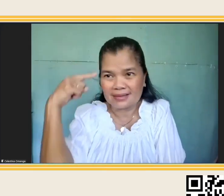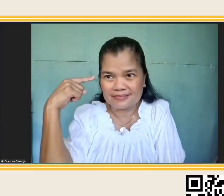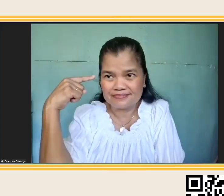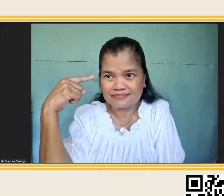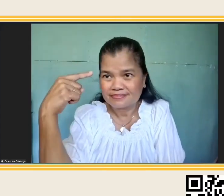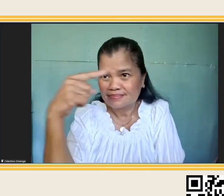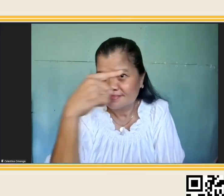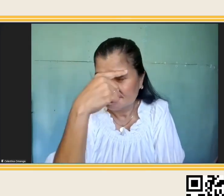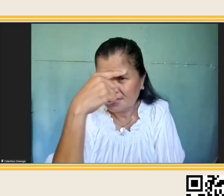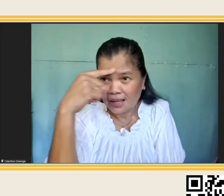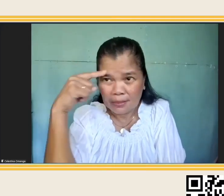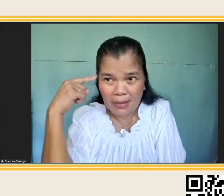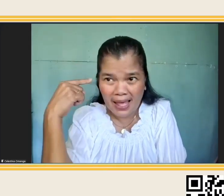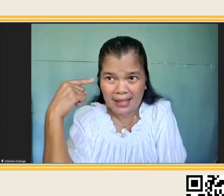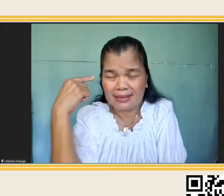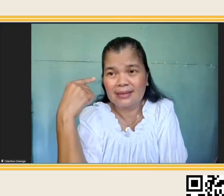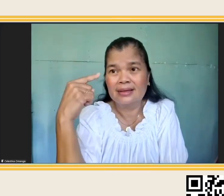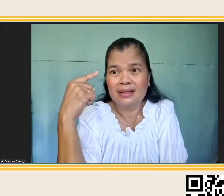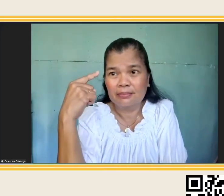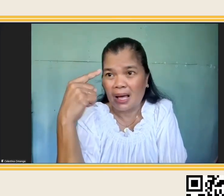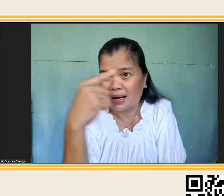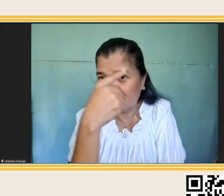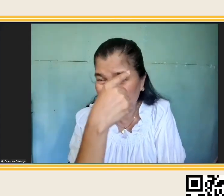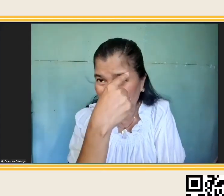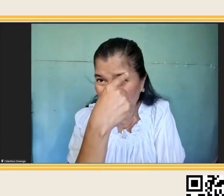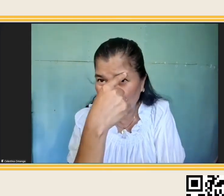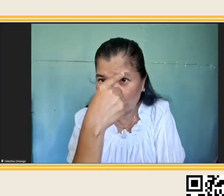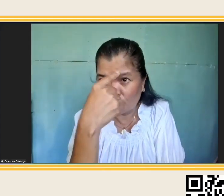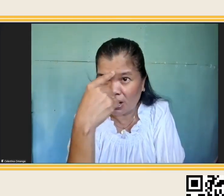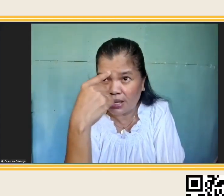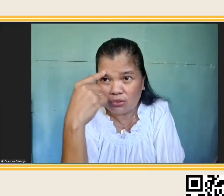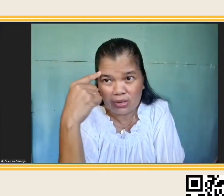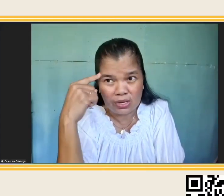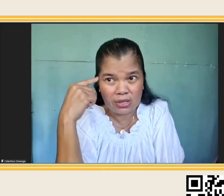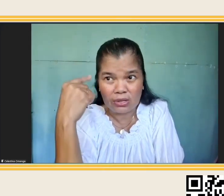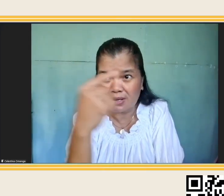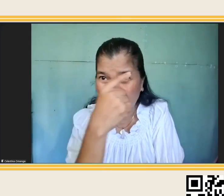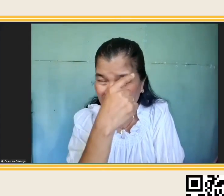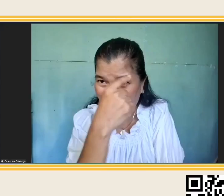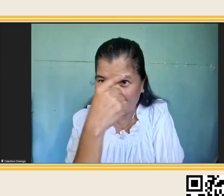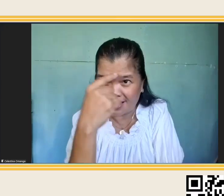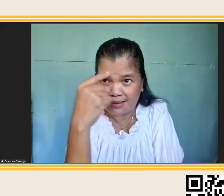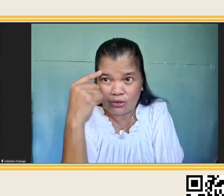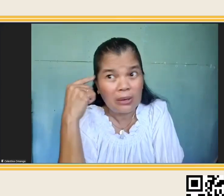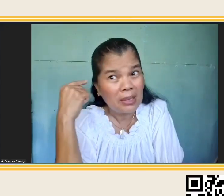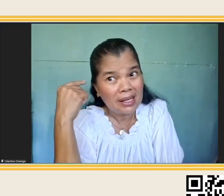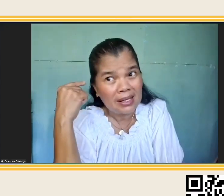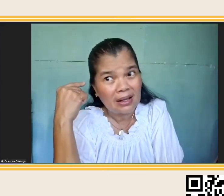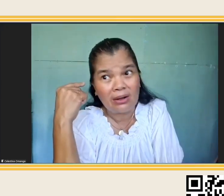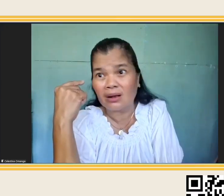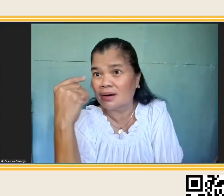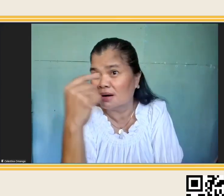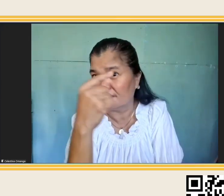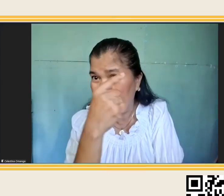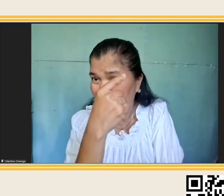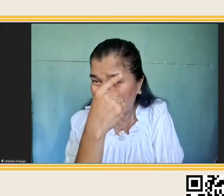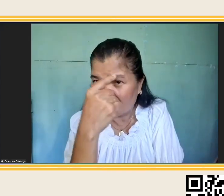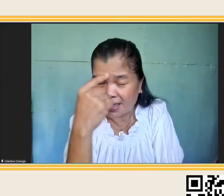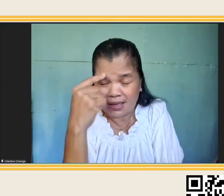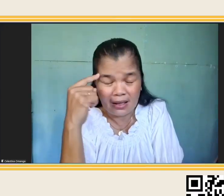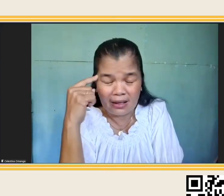Black. Black. Parang tinuturo mo lang yung kilay. Normally, the color